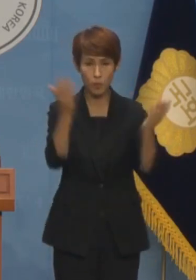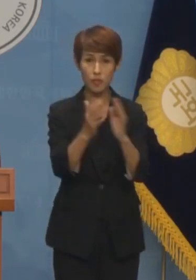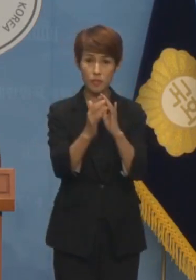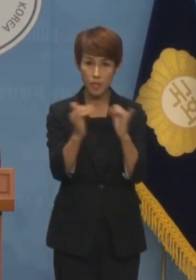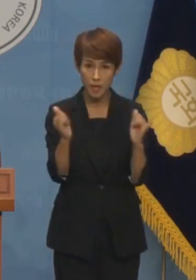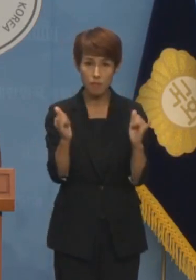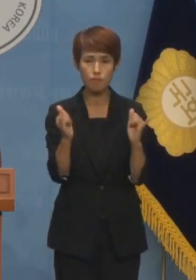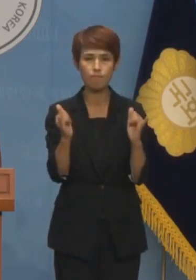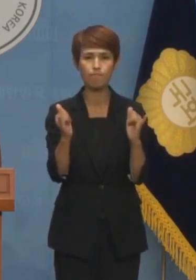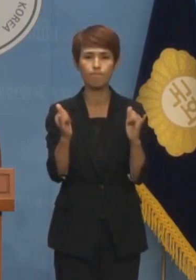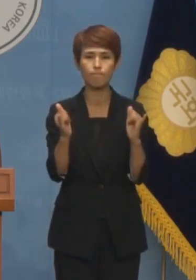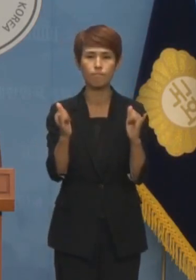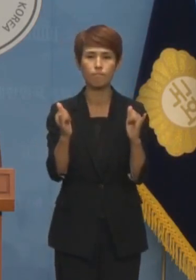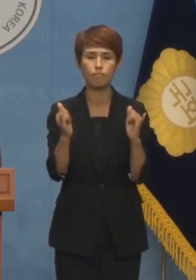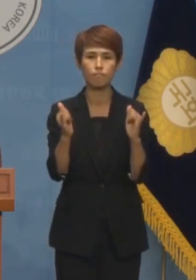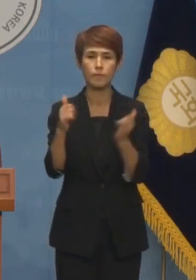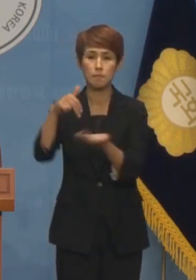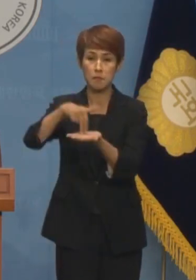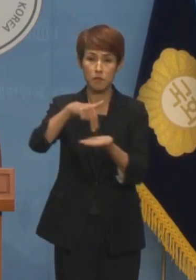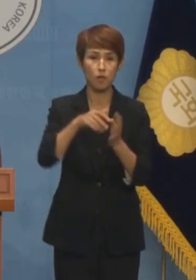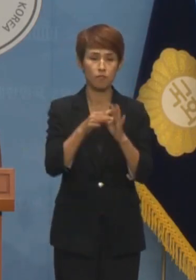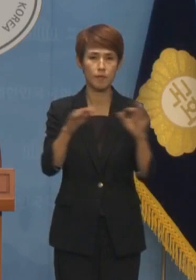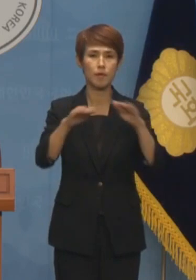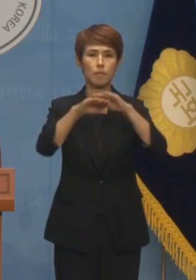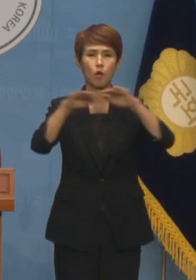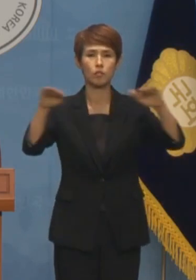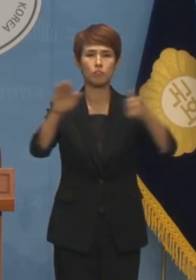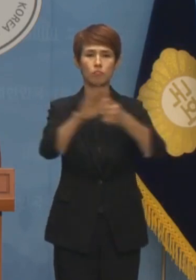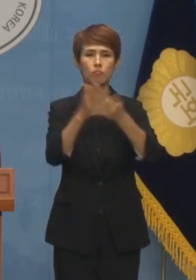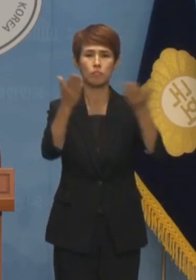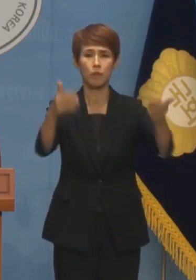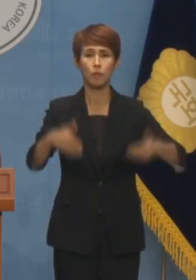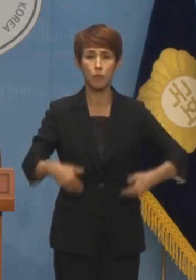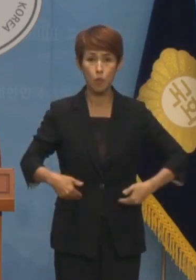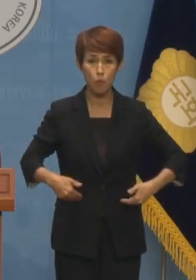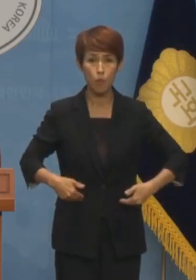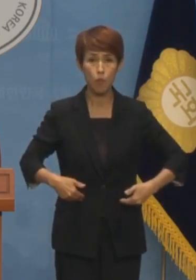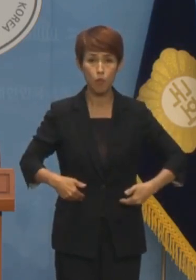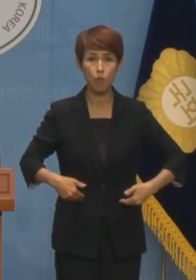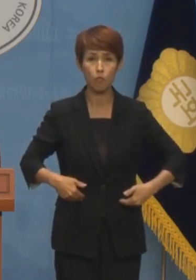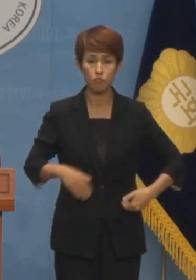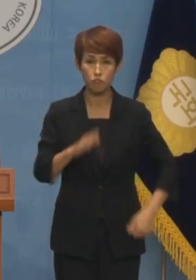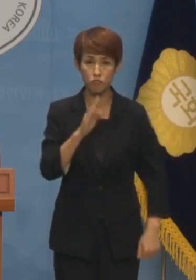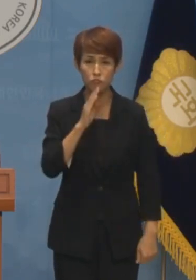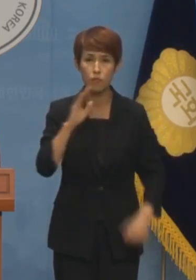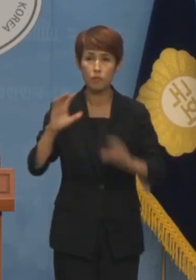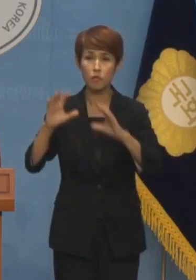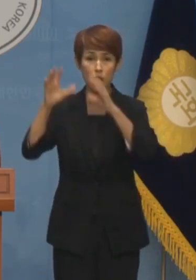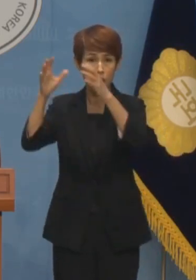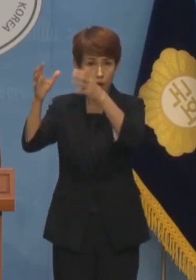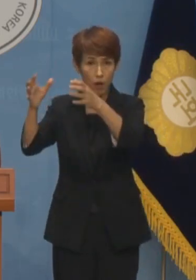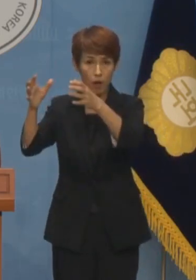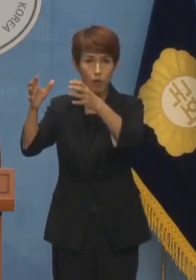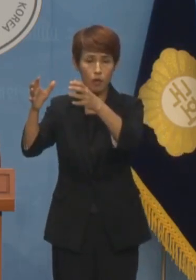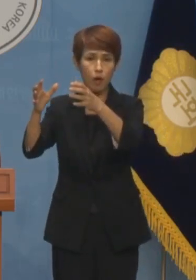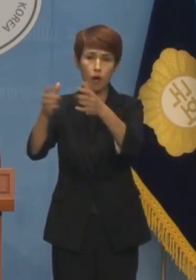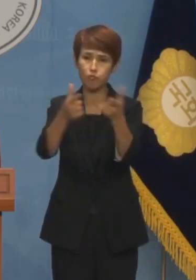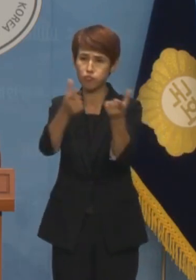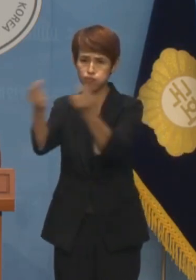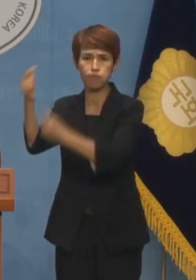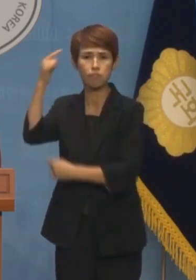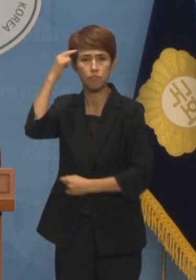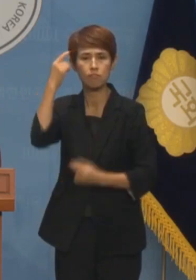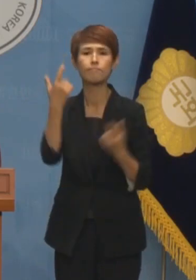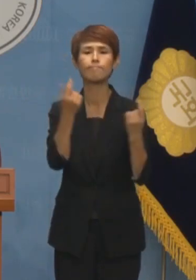지위 등에 관계없이 평등한 대우를 받아야 한다는 평등의식은 이미 세계 시민들의 보편적인